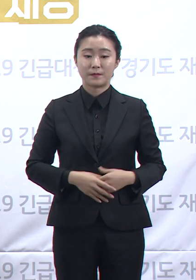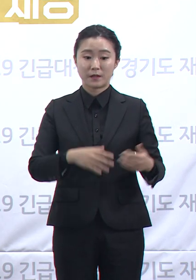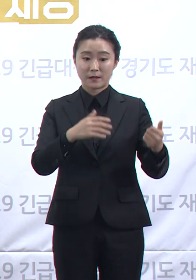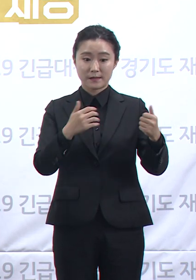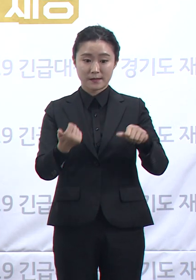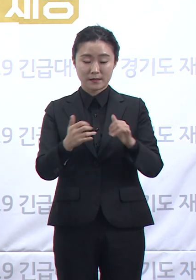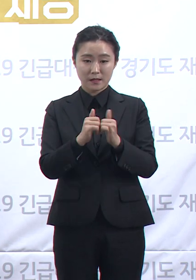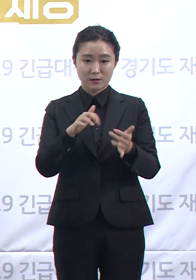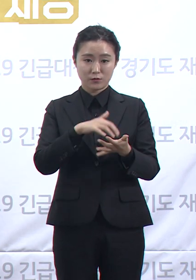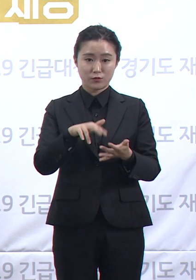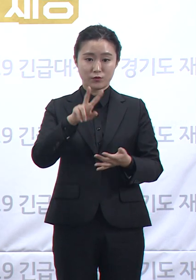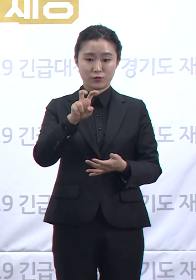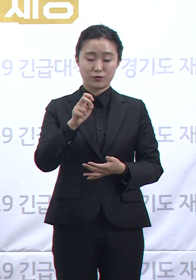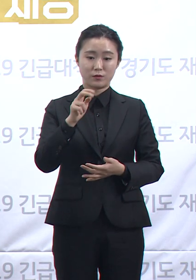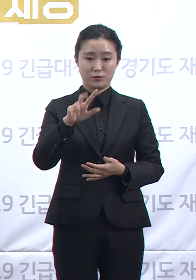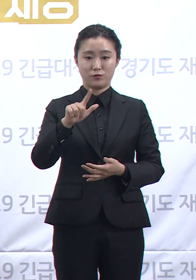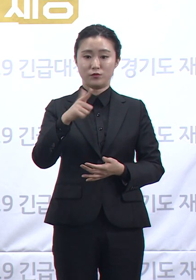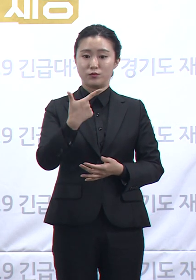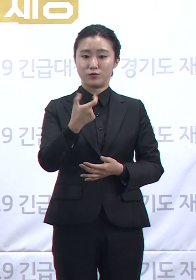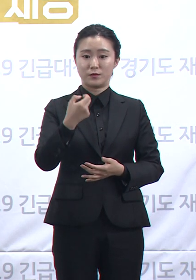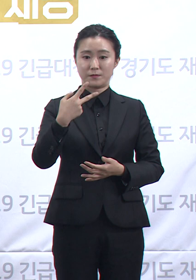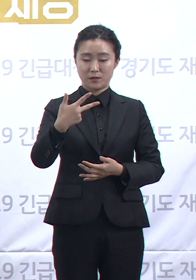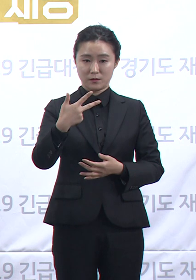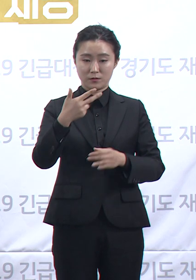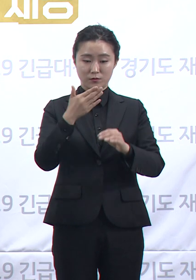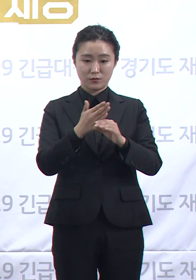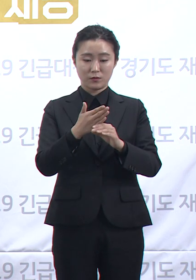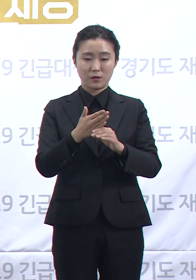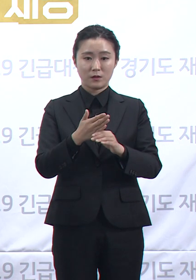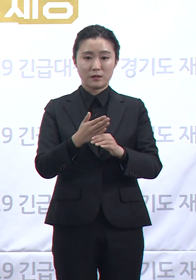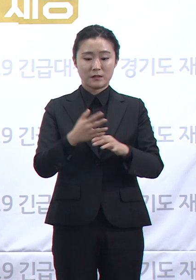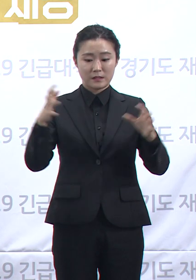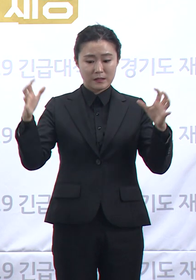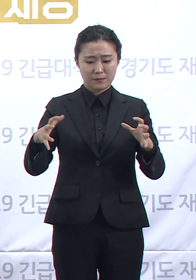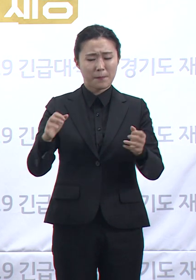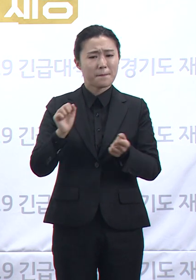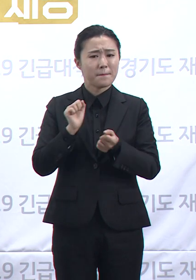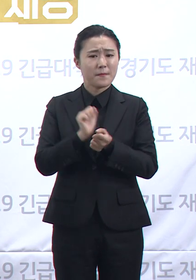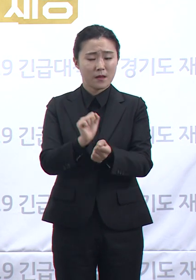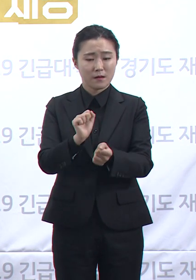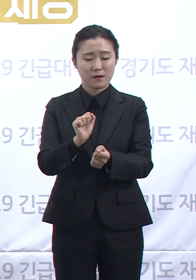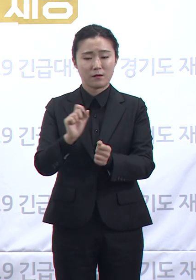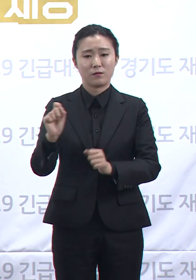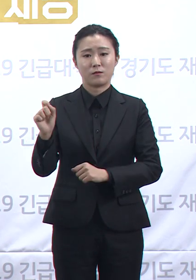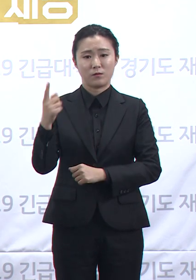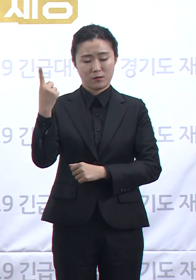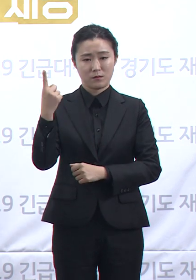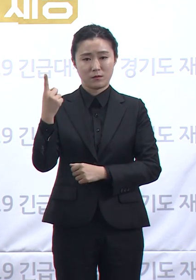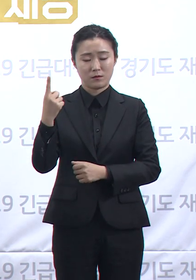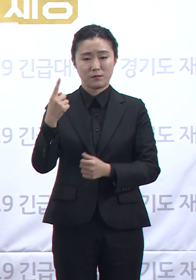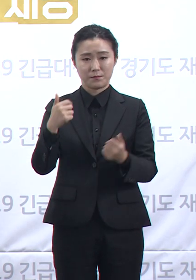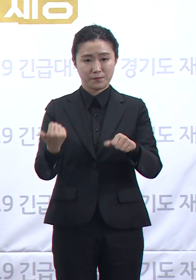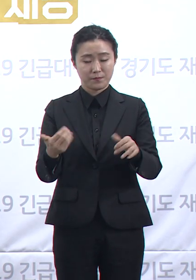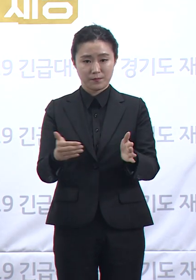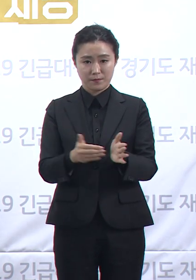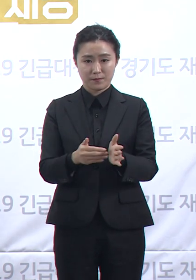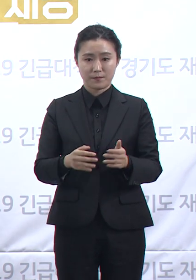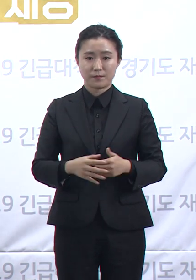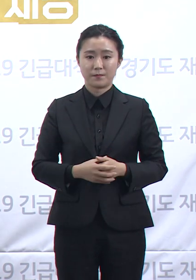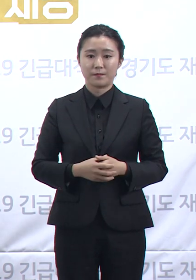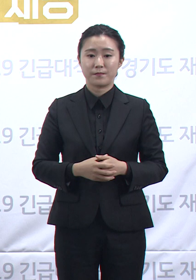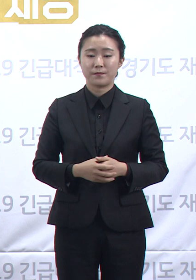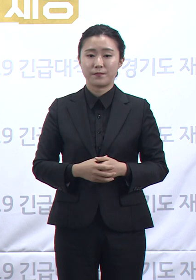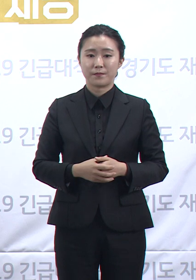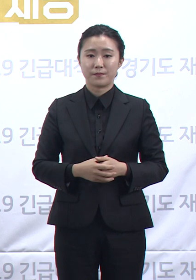사망자 67명 중 다수는 집단 감염과 관련이 있었습니다. 크게 지역사회 집단 감염과 의료 관련